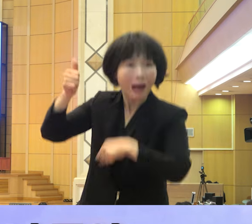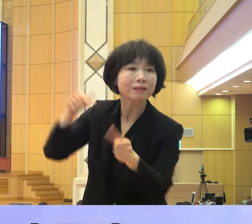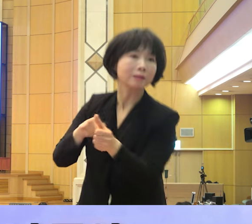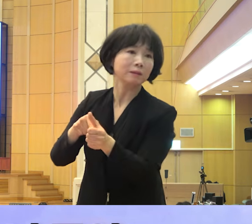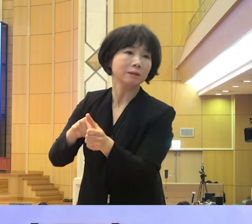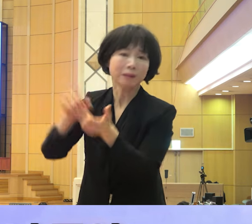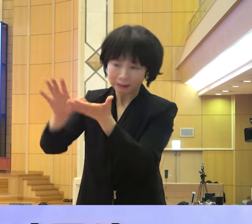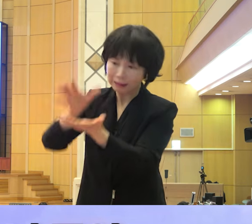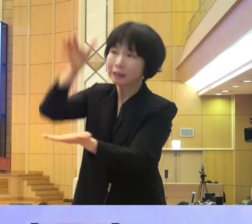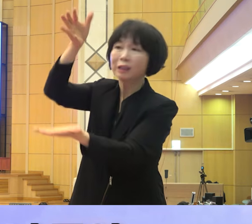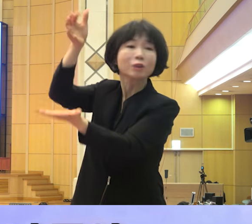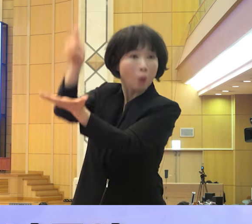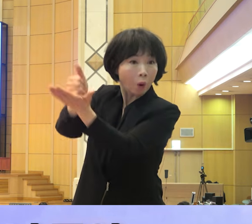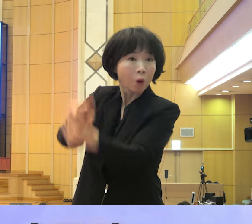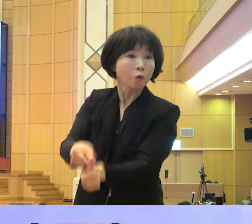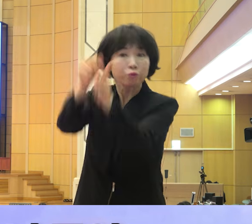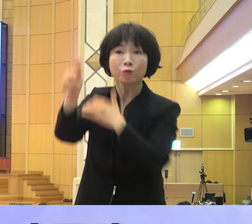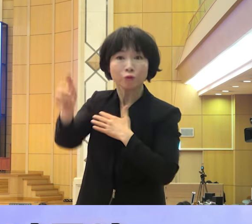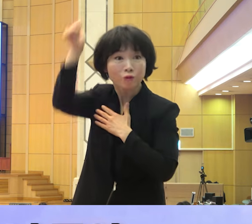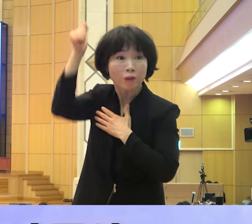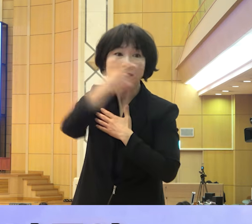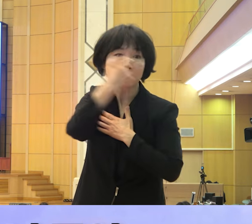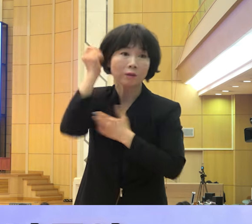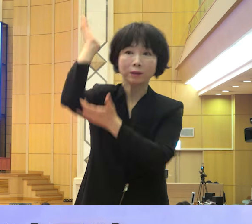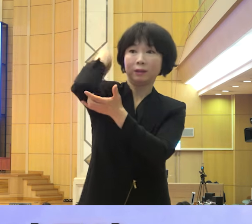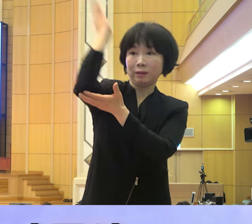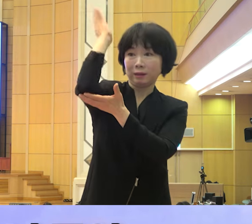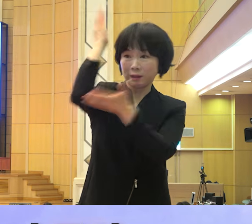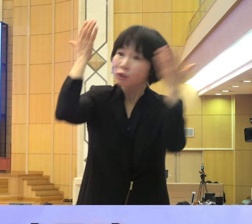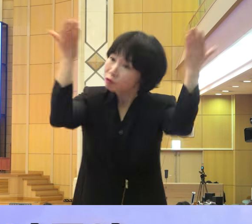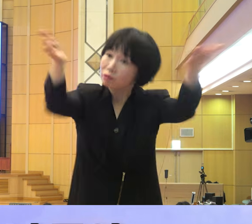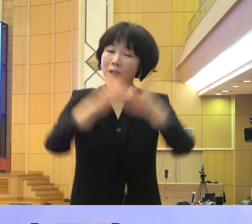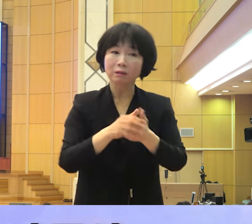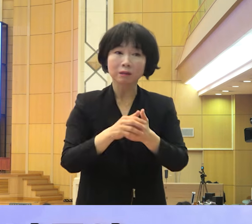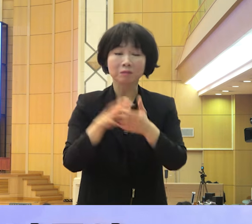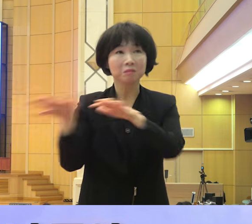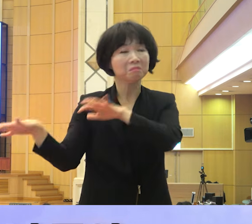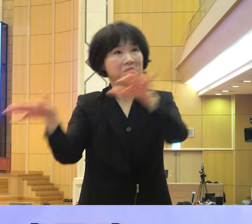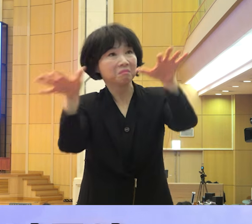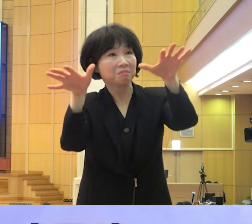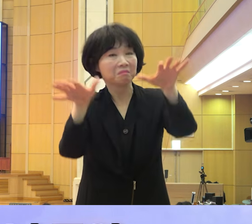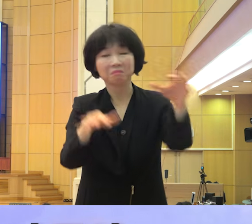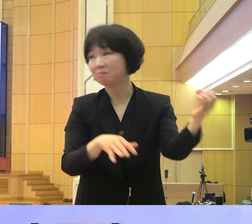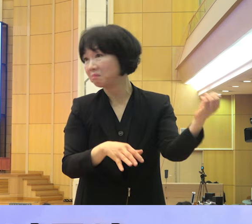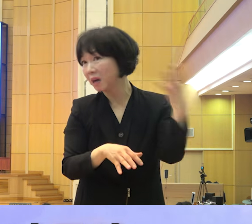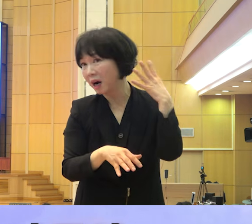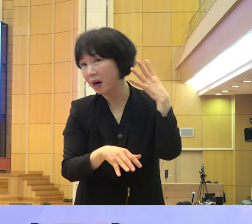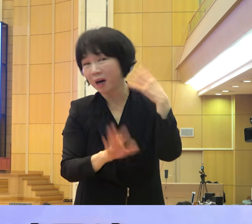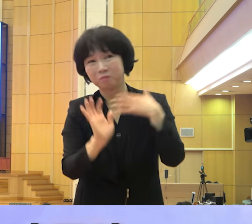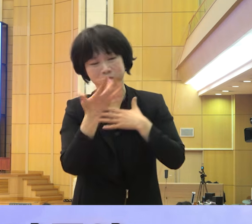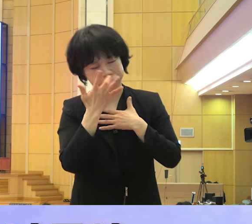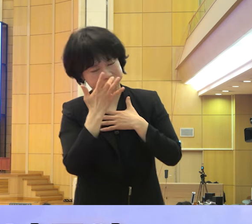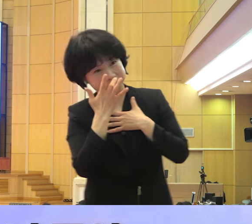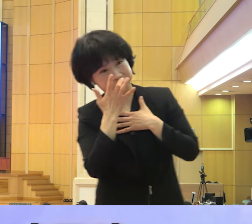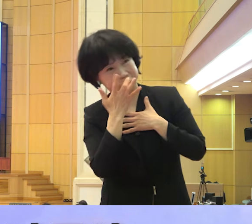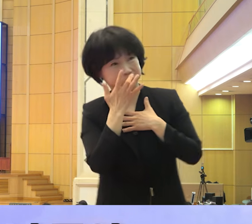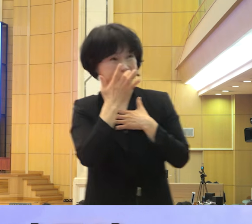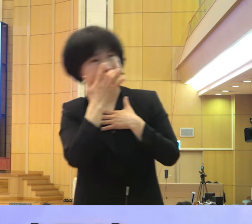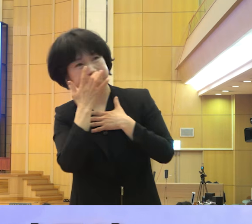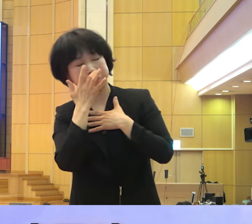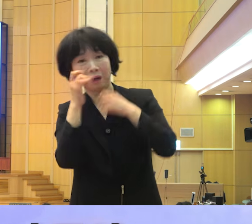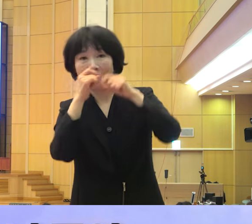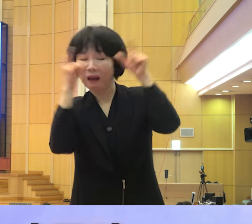그리스도다 라고 지금 증언하고 있는데, 사람들은 그렇게 증언하는데 그걸 알아듣지를 못해요.